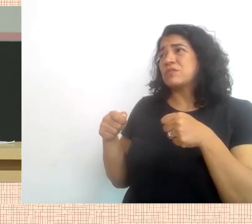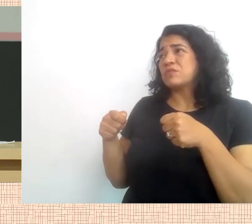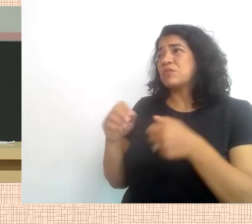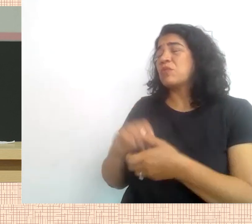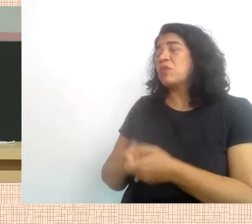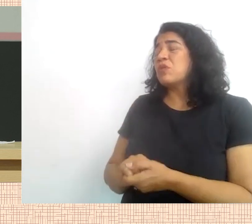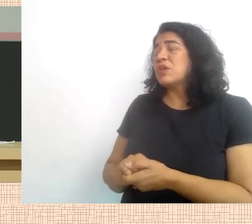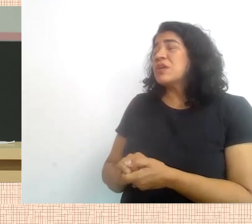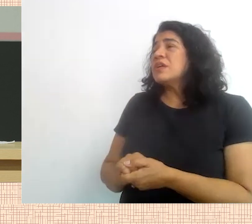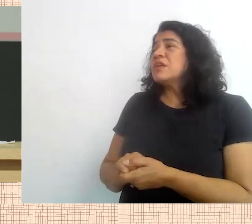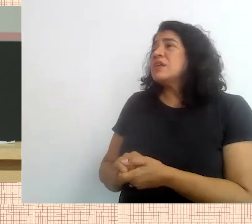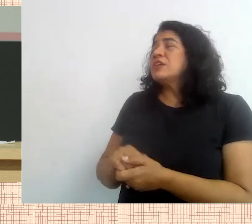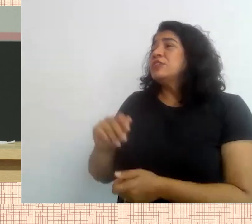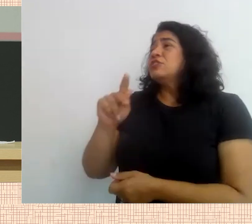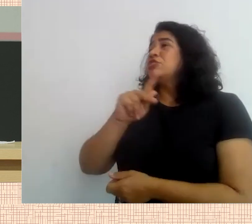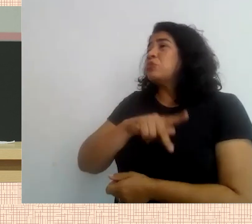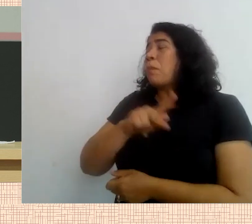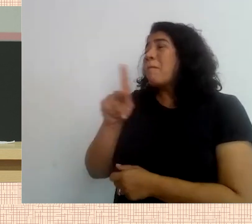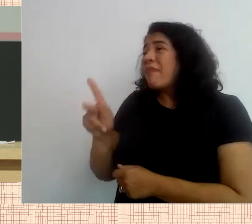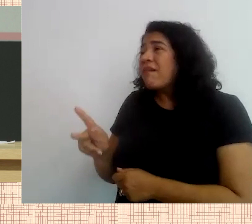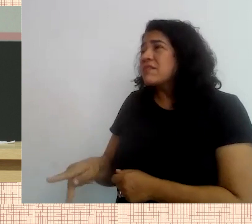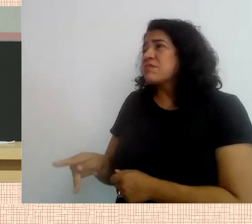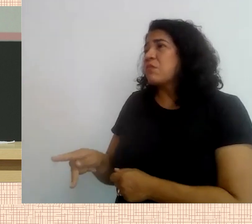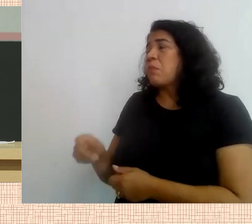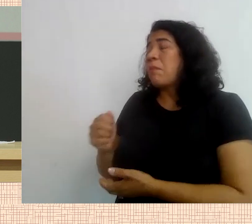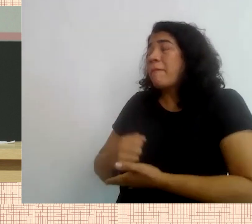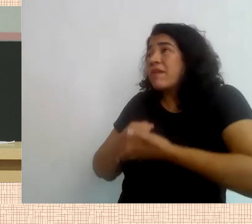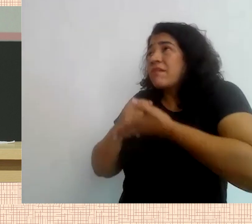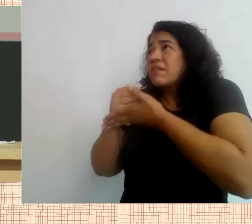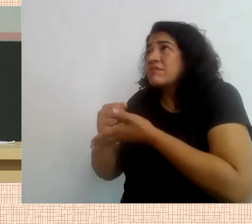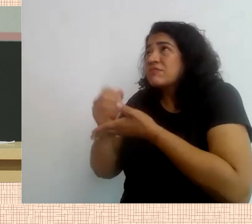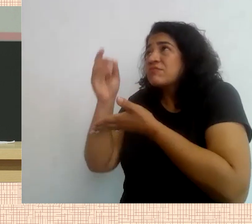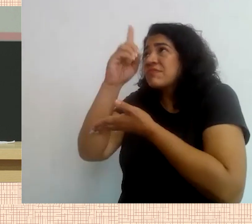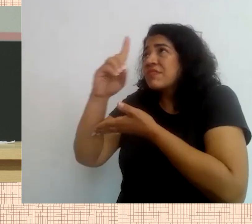mediador é Jesus Cristo, o homem.